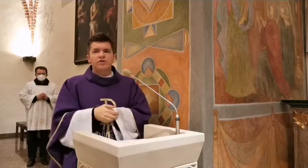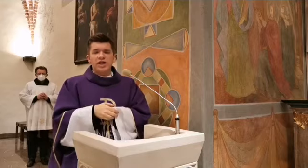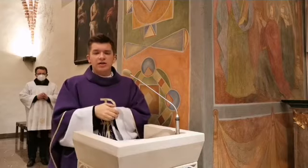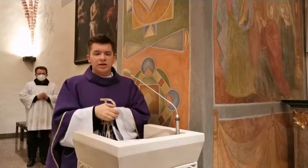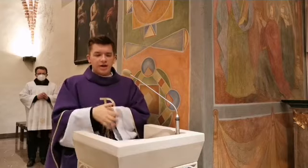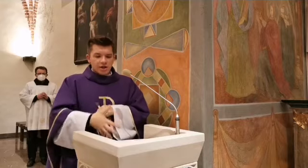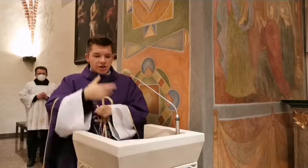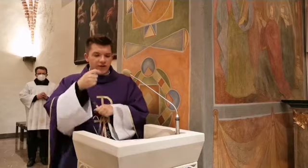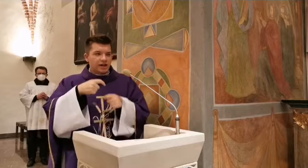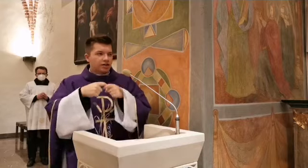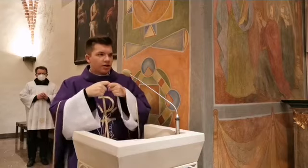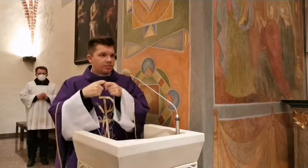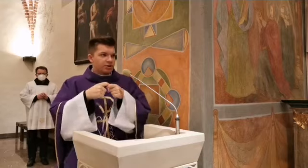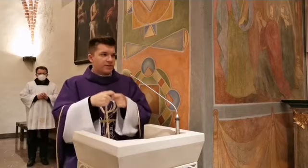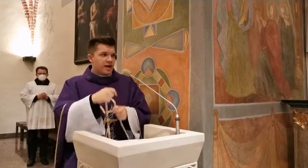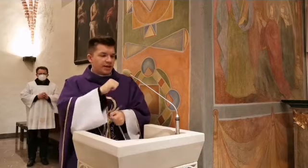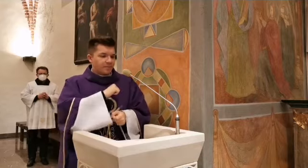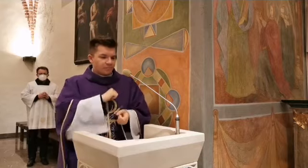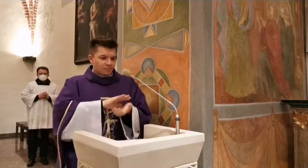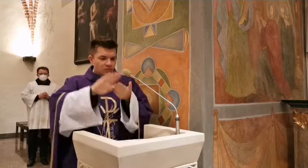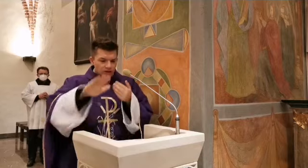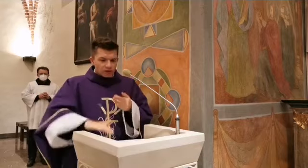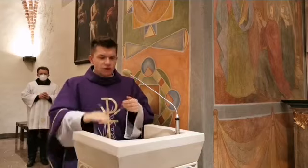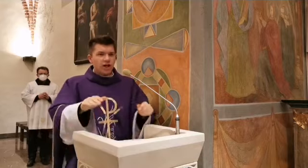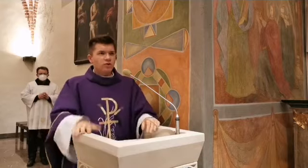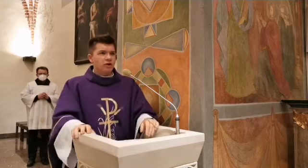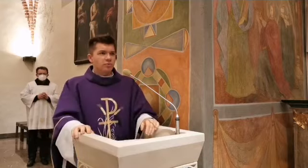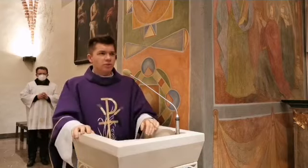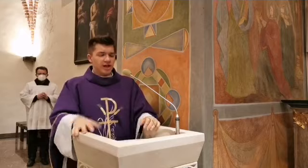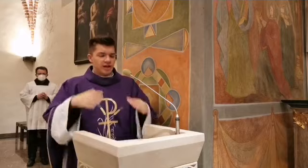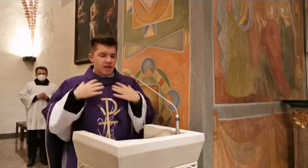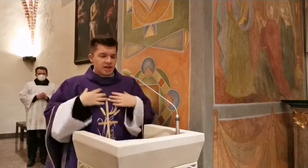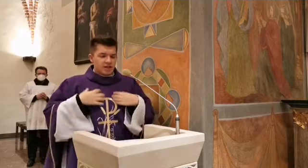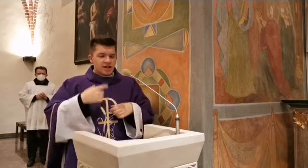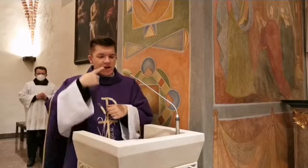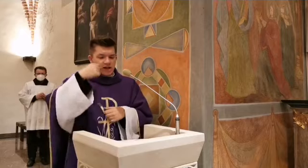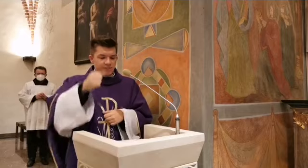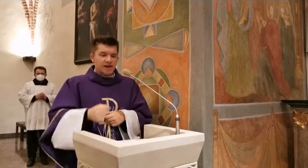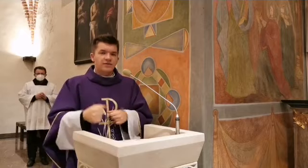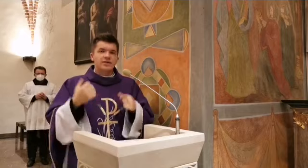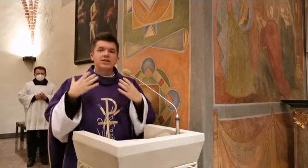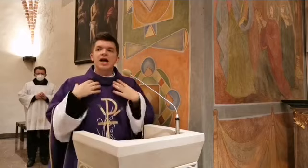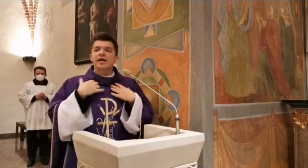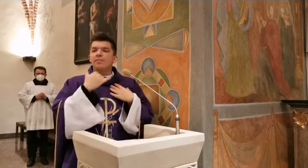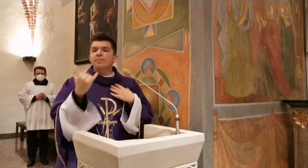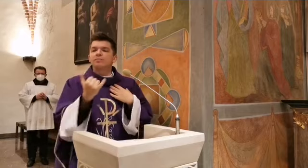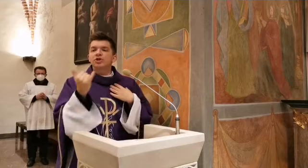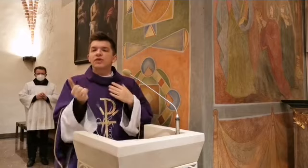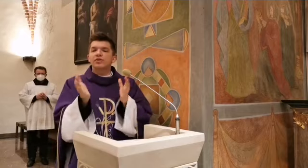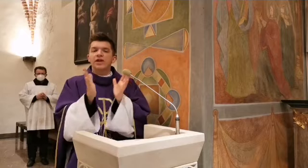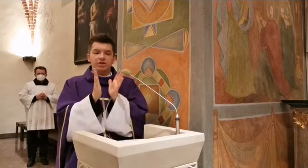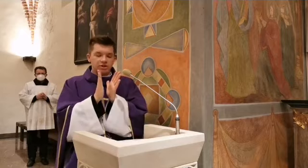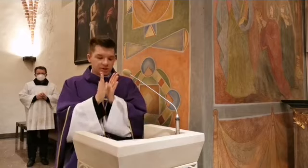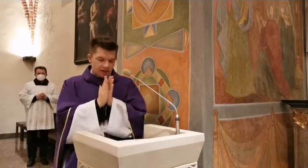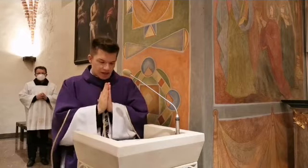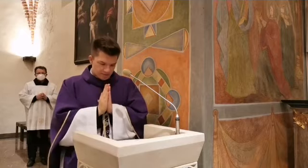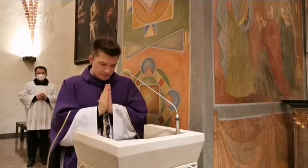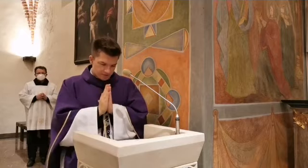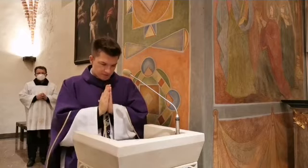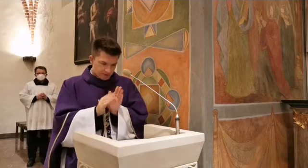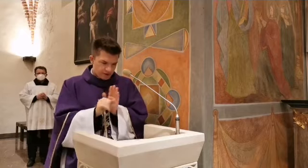Kościół powszechny, świętych obcowania, grzechów odpuszczenia, ciała zmartwychwstanie, żywot